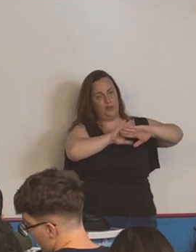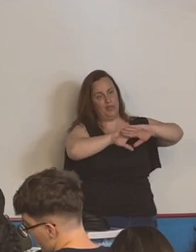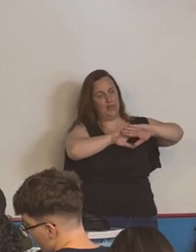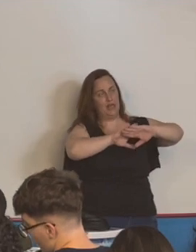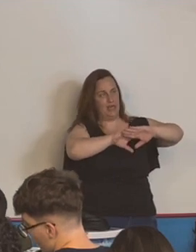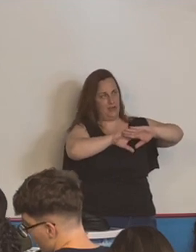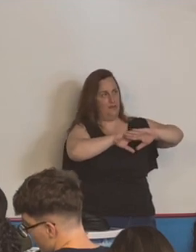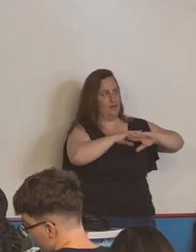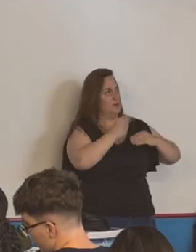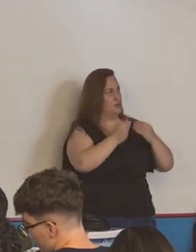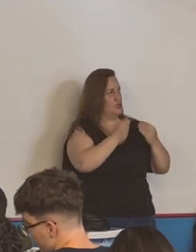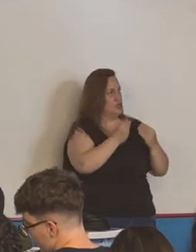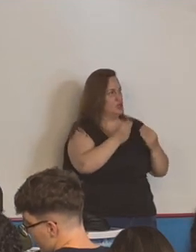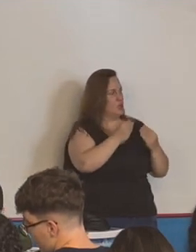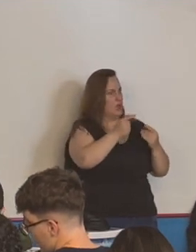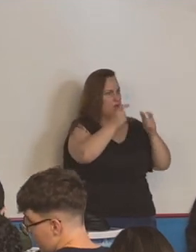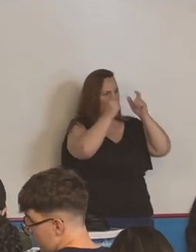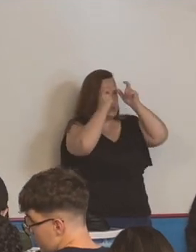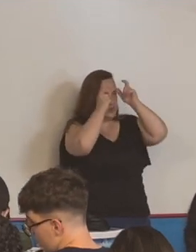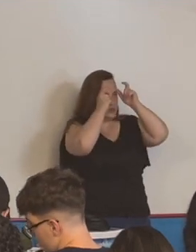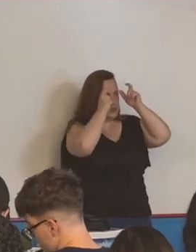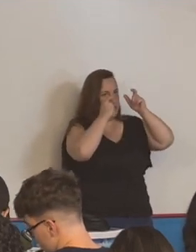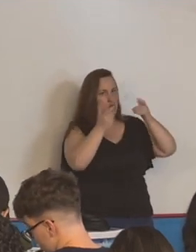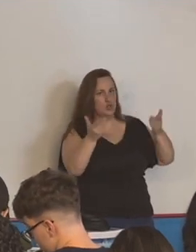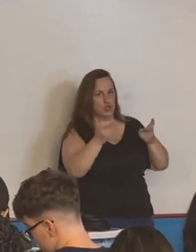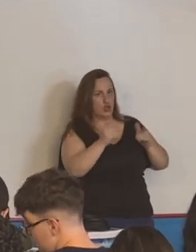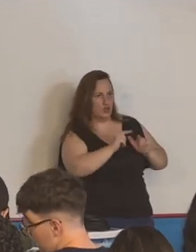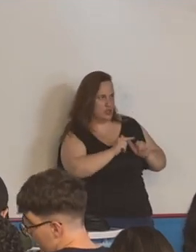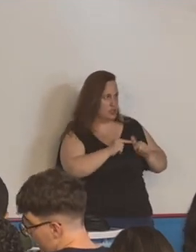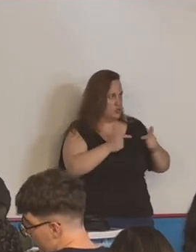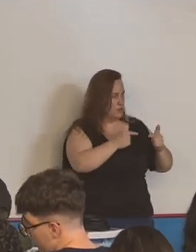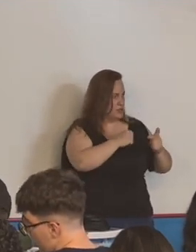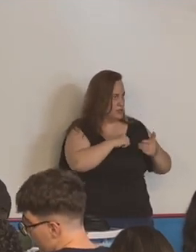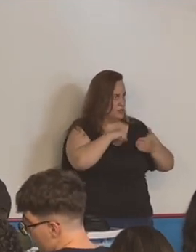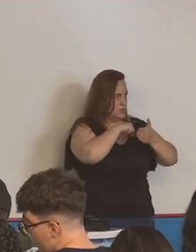imaginar quais são os demônios que a gente tem que enfrentar hoje em dia,